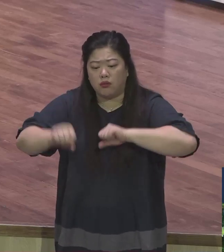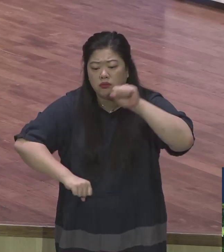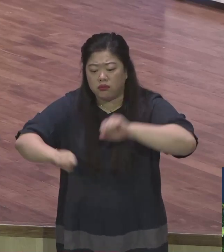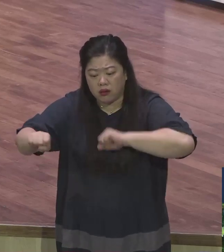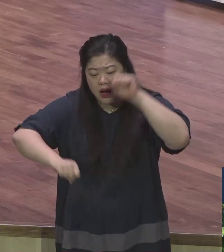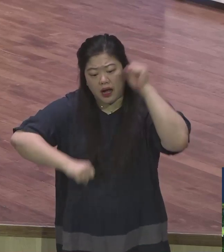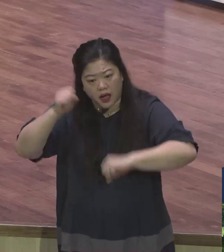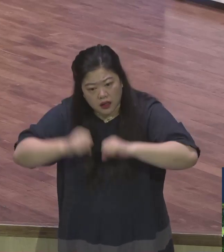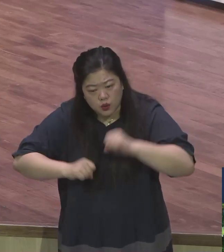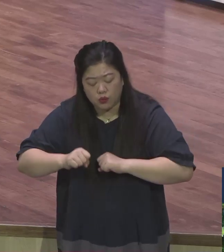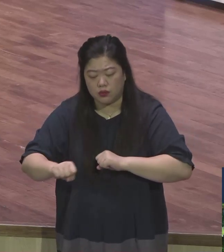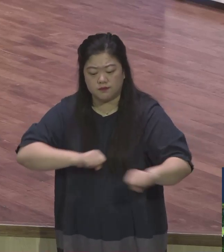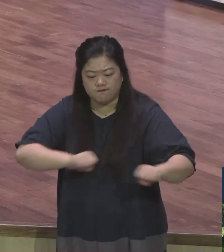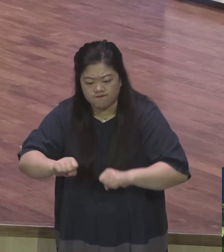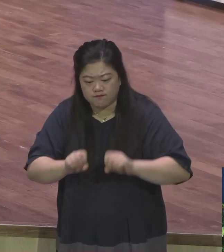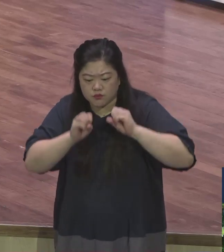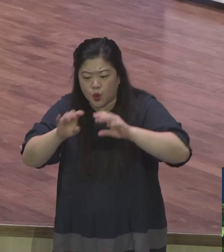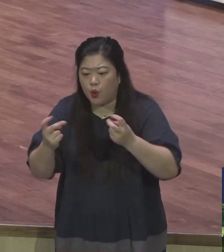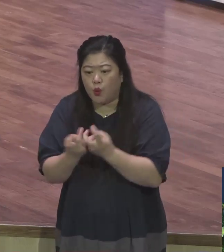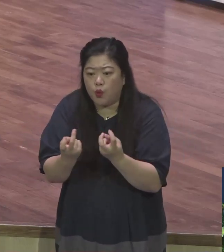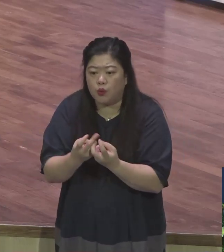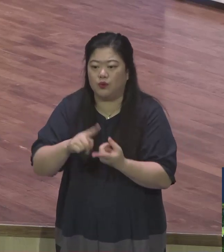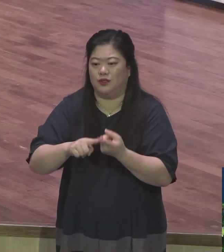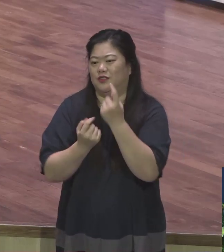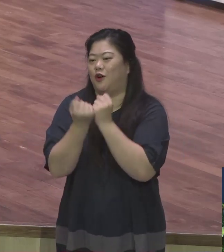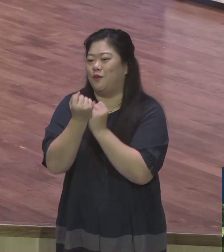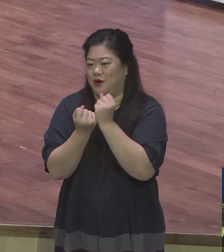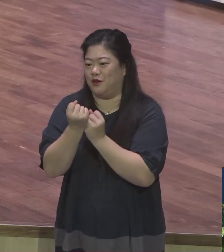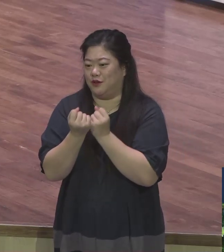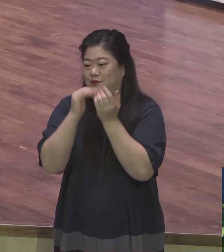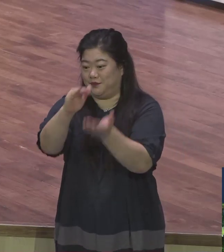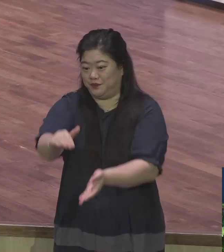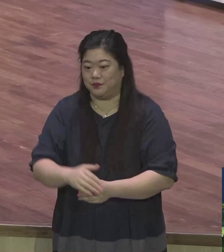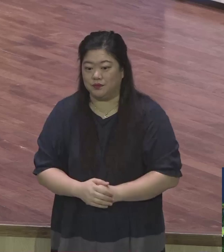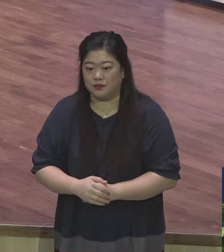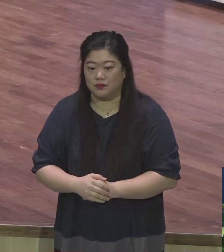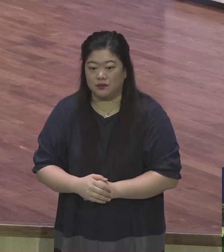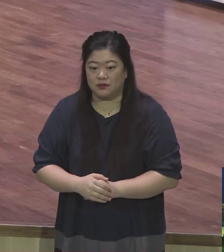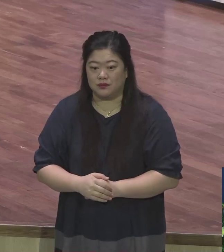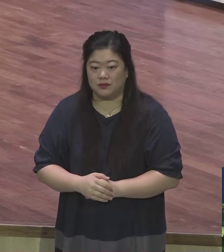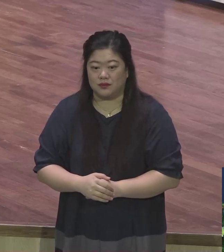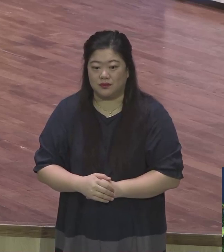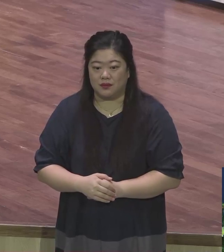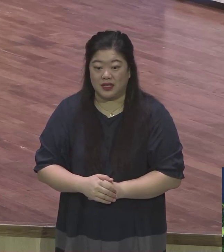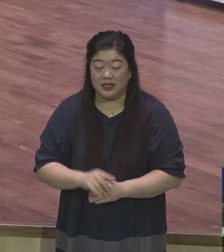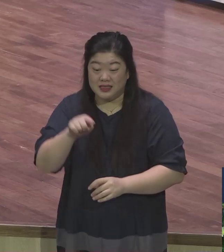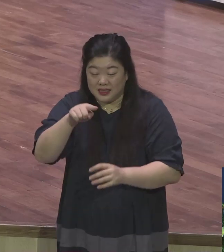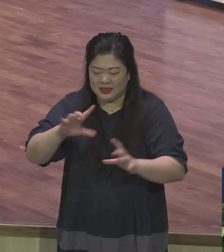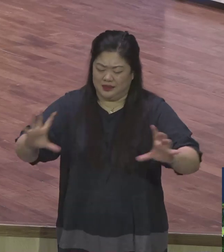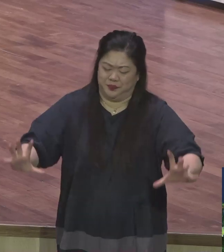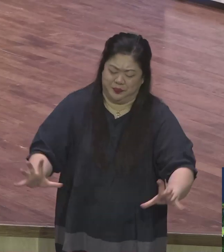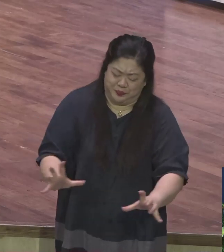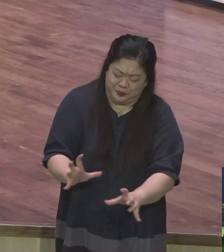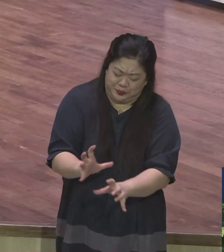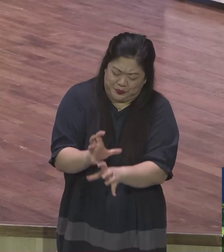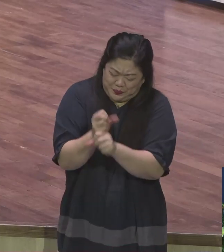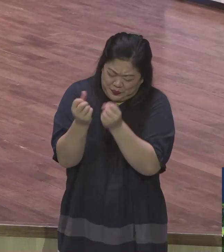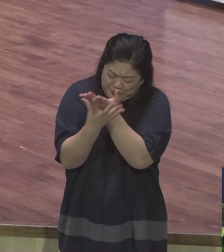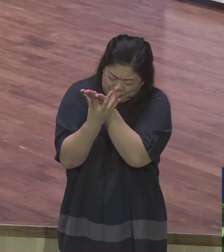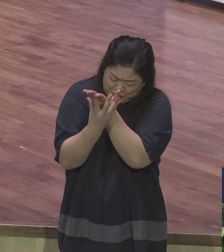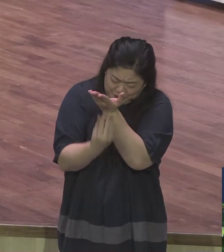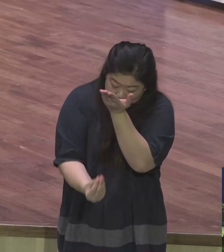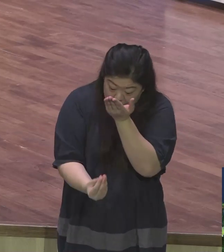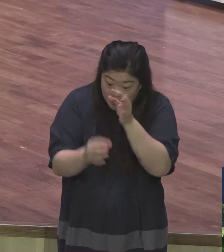삶을 살아야 되는가 에 대해서 언급하고 있는데 그 핵심이 뭐냐 우리의 몸을 하나님이